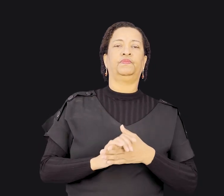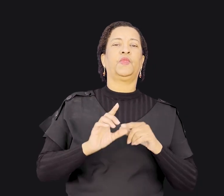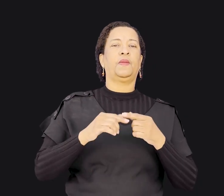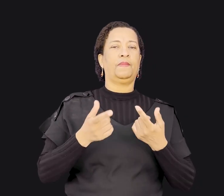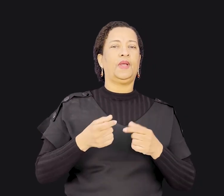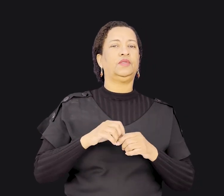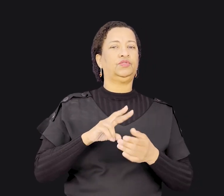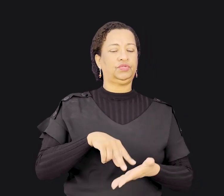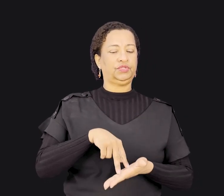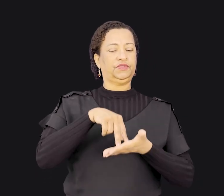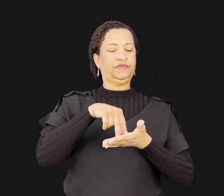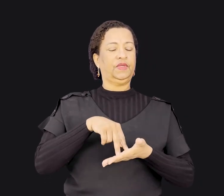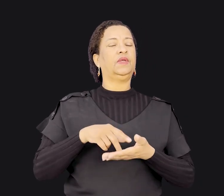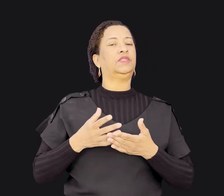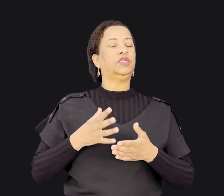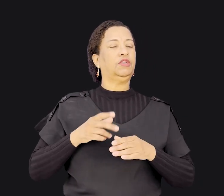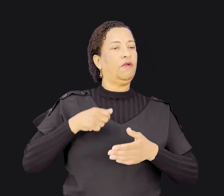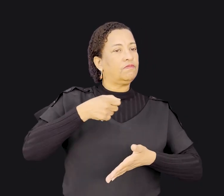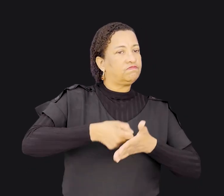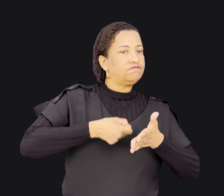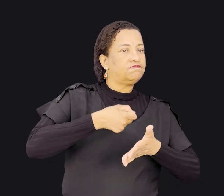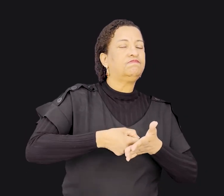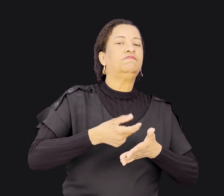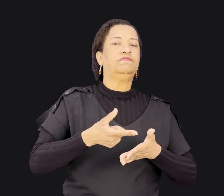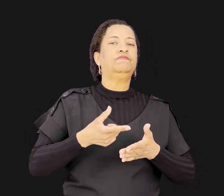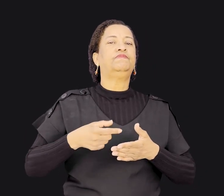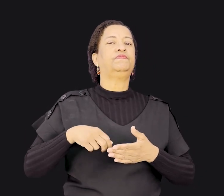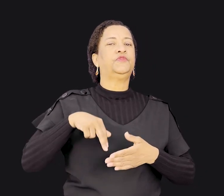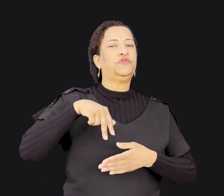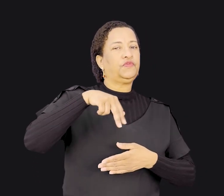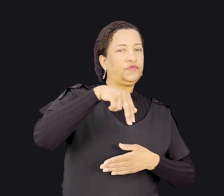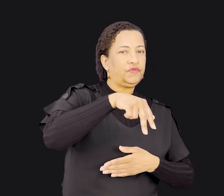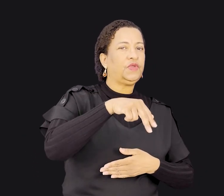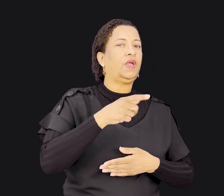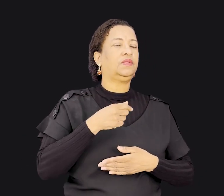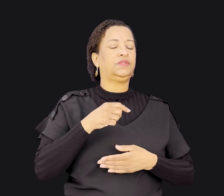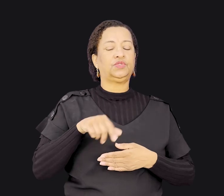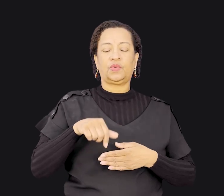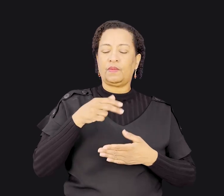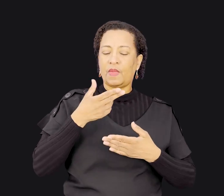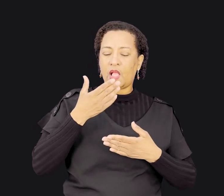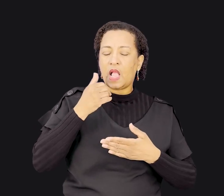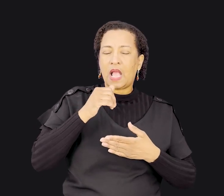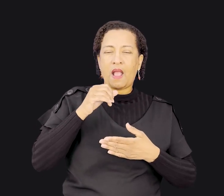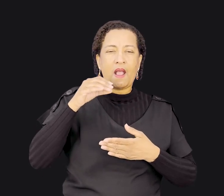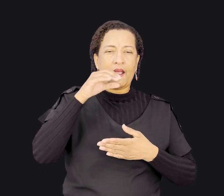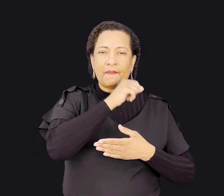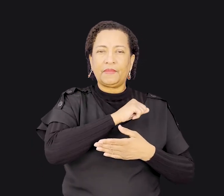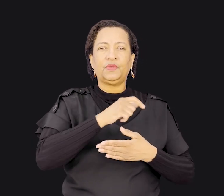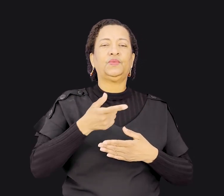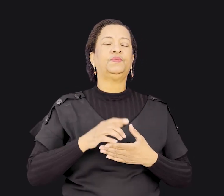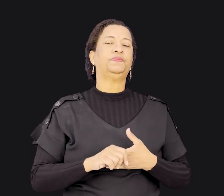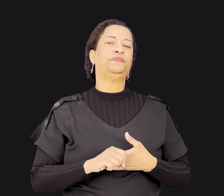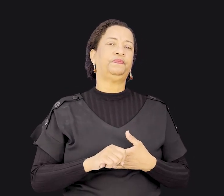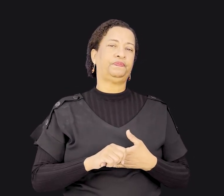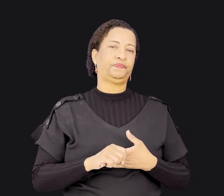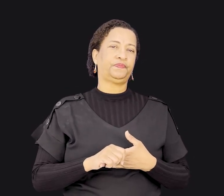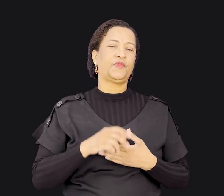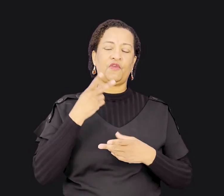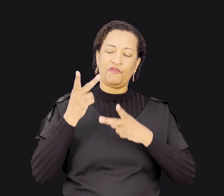Mas aqueles que estiverem ansiosos para enfrentar os midianitas e apenas lamberem a água conforme passarem pelas águas,